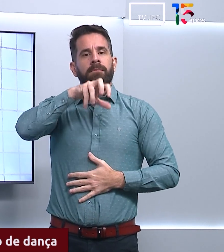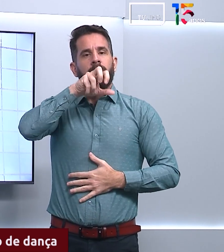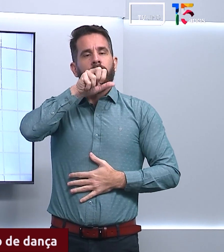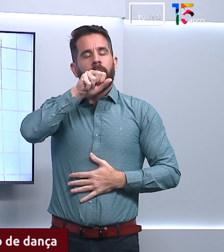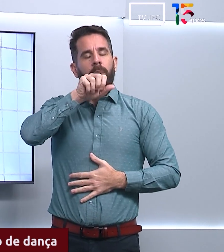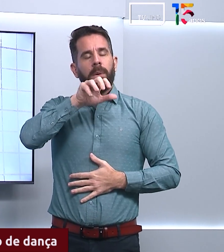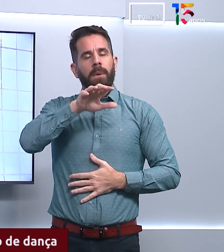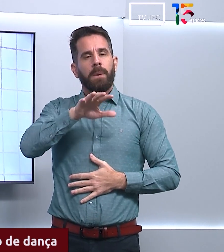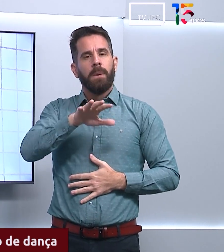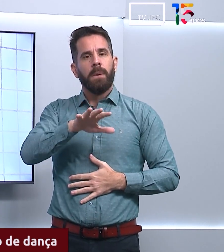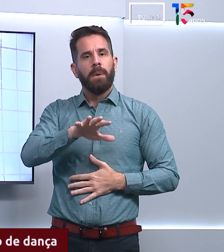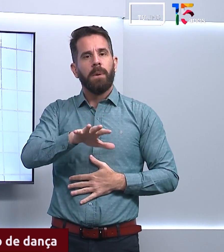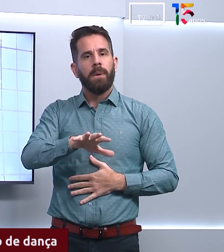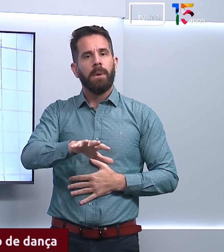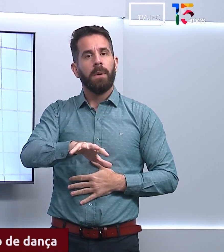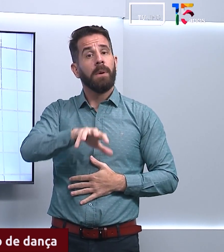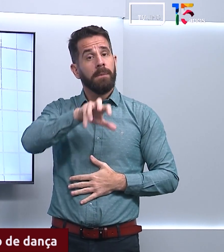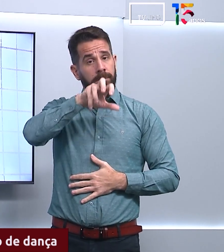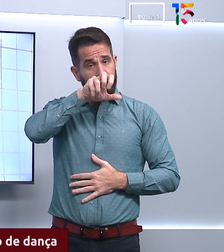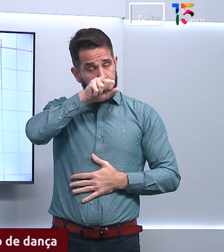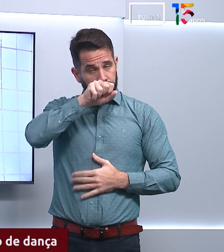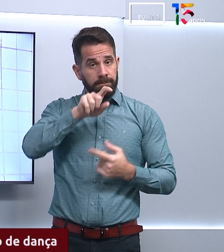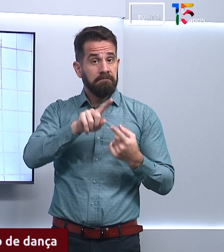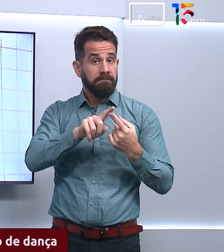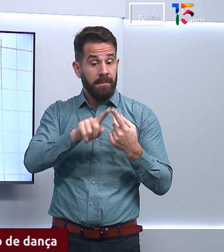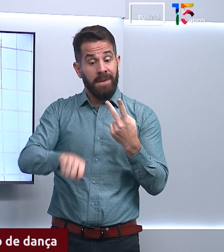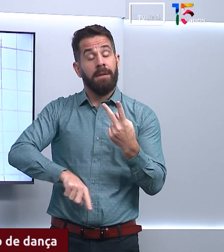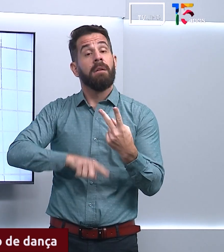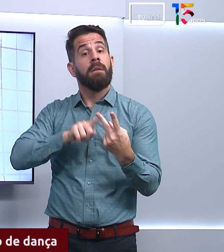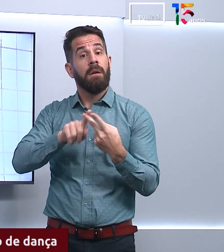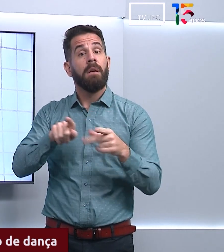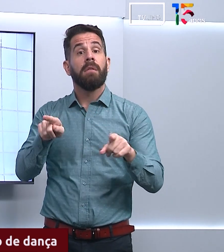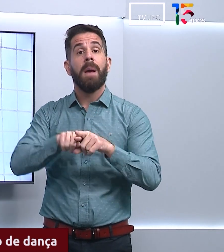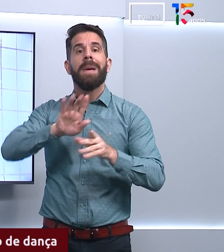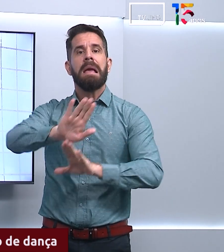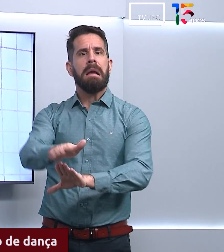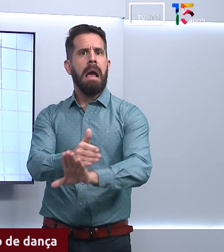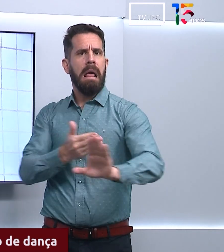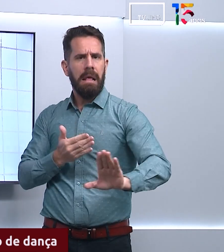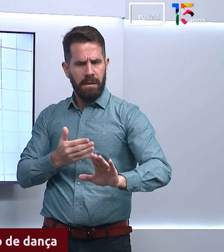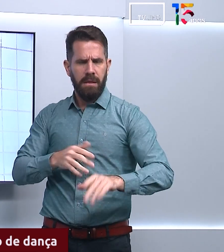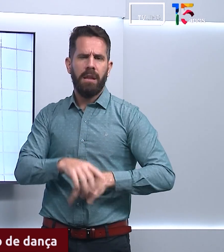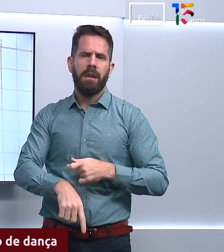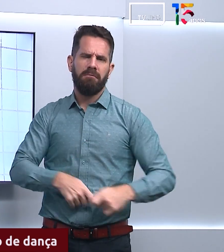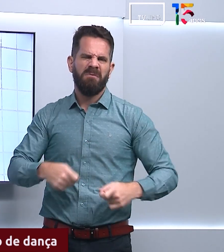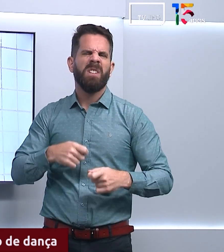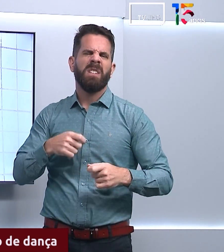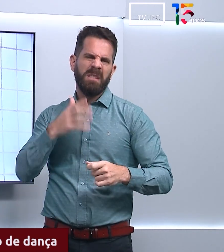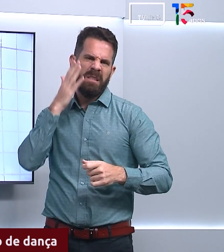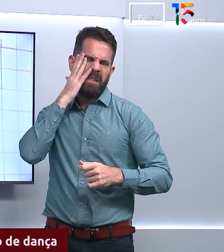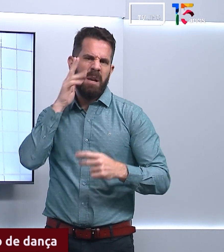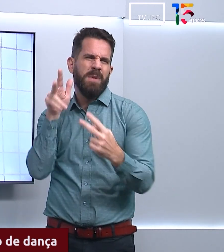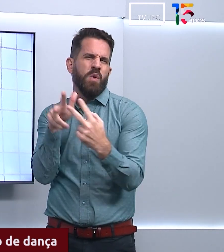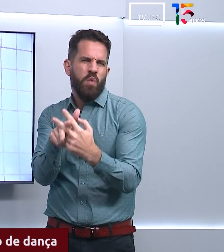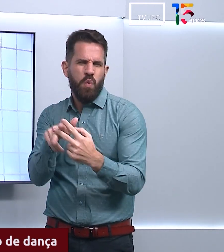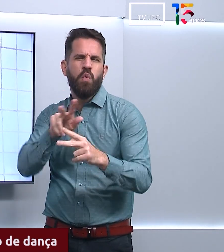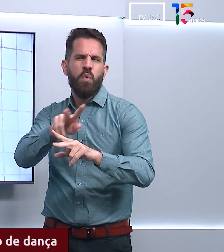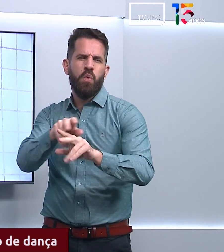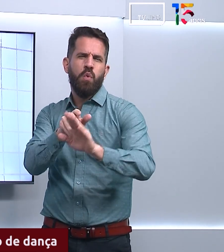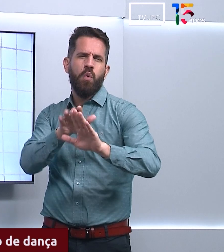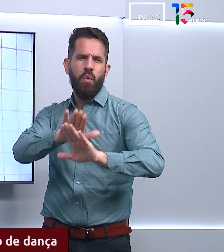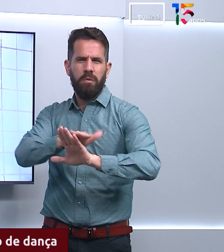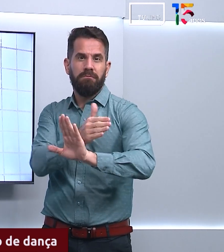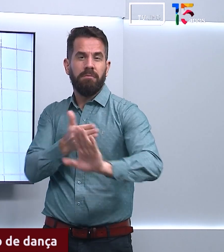tem também uma parte que cita o Karatê como uma das alternativas né de movimentação do corpo prática